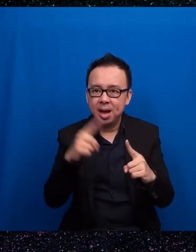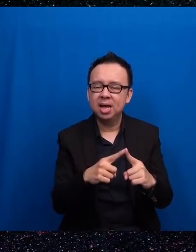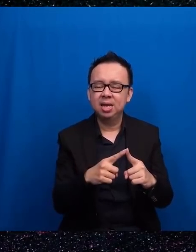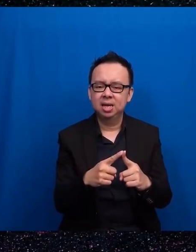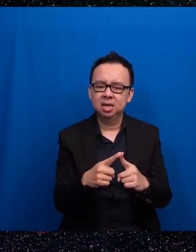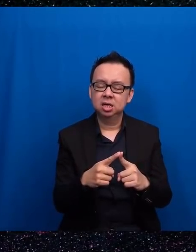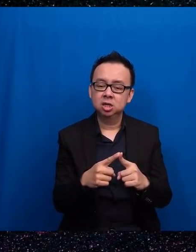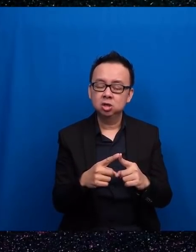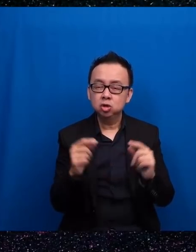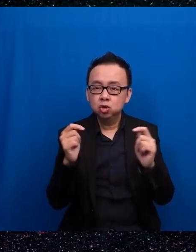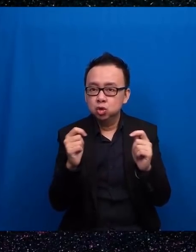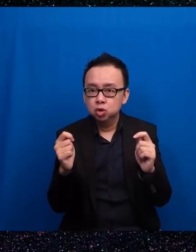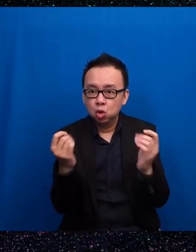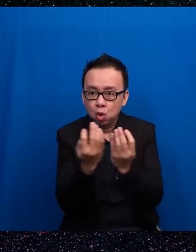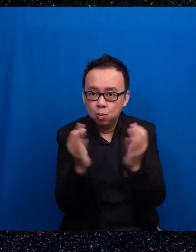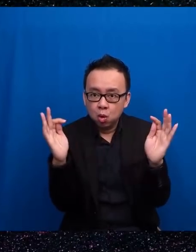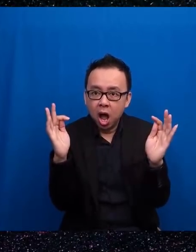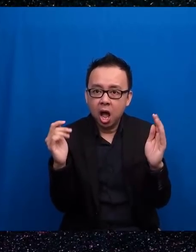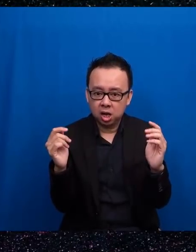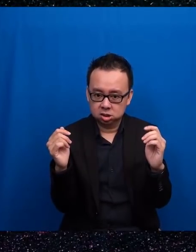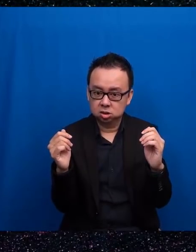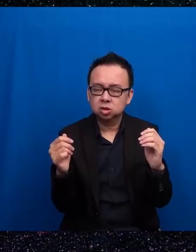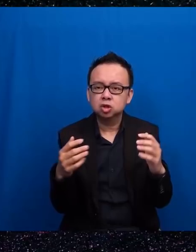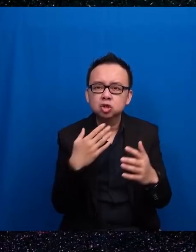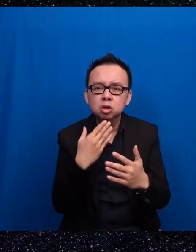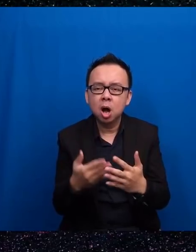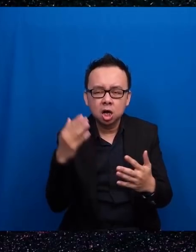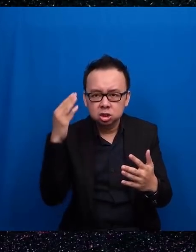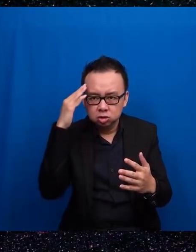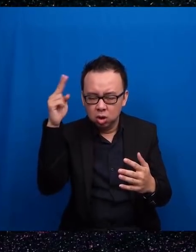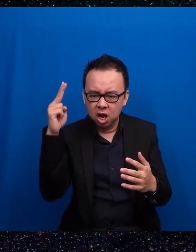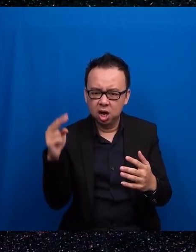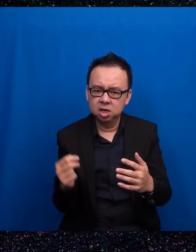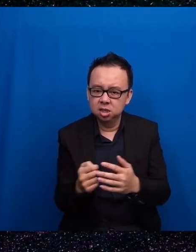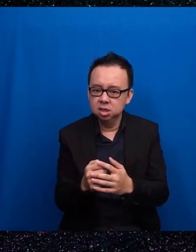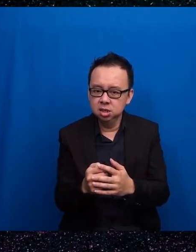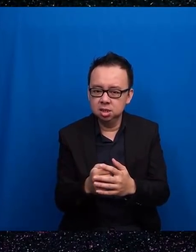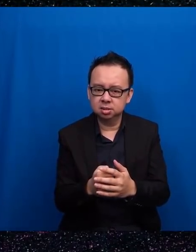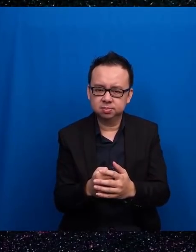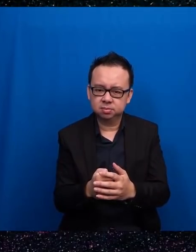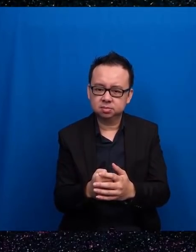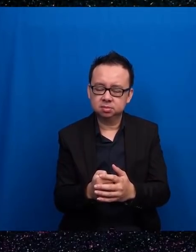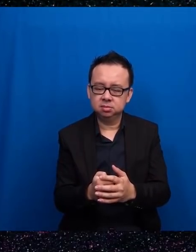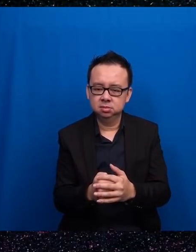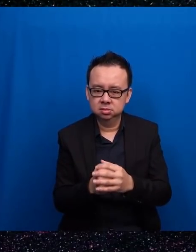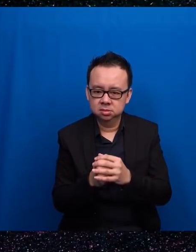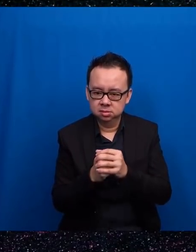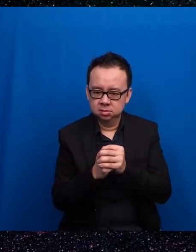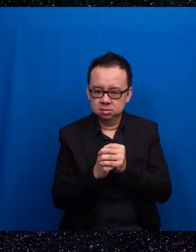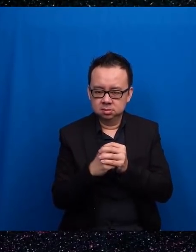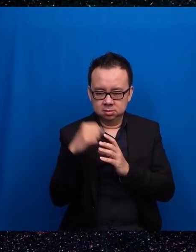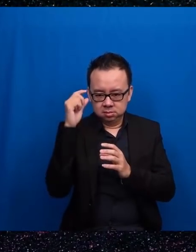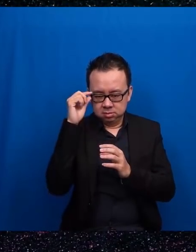Hingga toko buka, kita berkata, wow terima kasih Tuhan. Nggak usah shopping jalan-jalan aja, saya